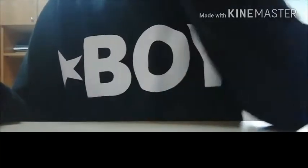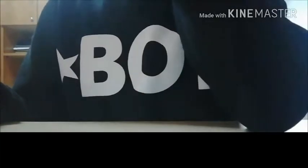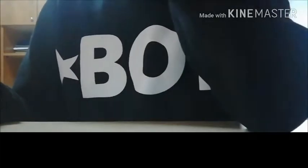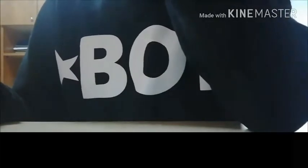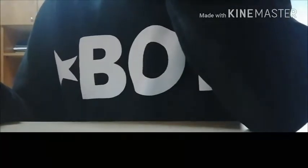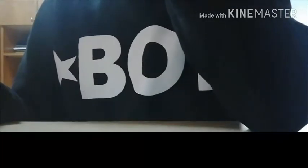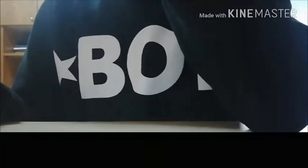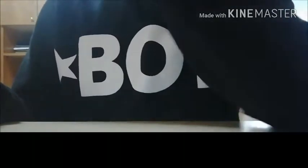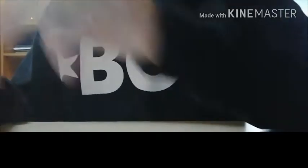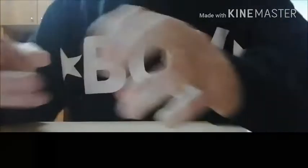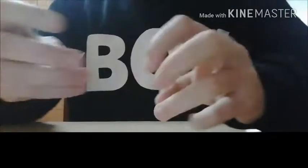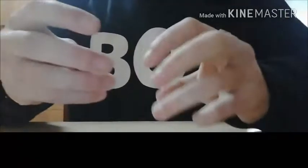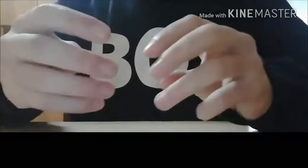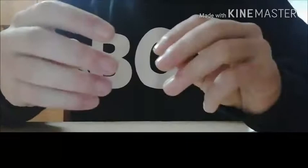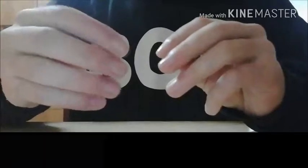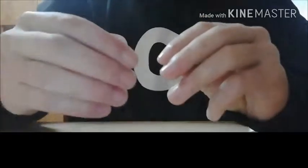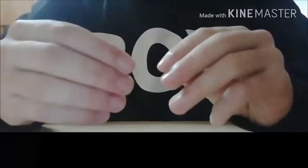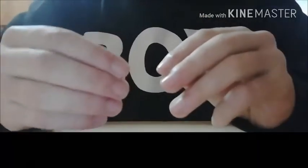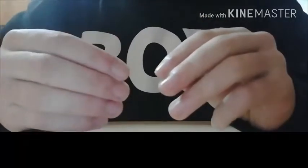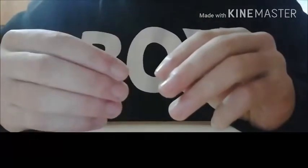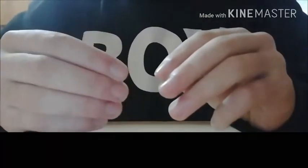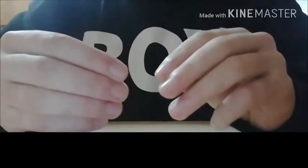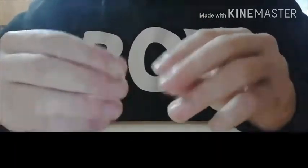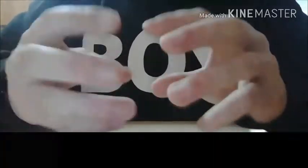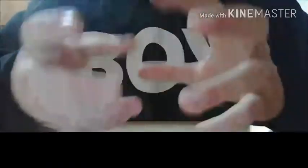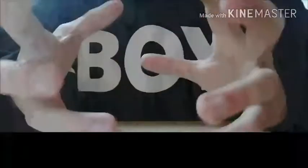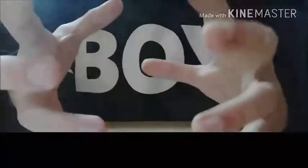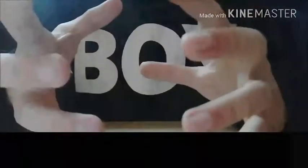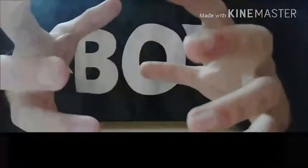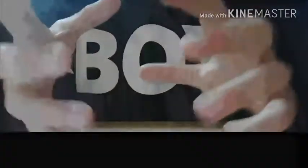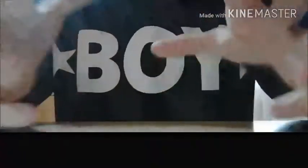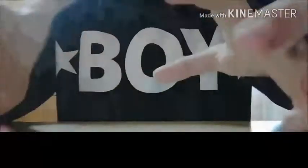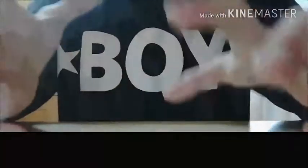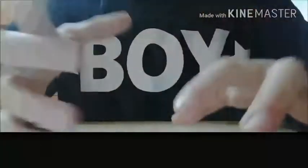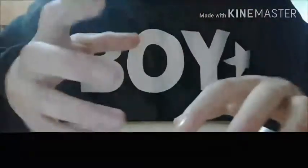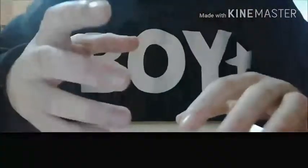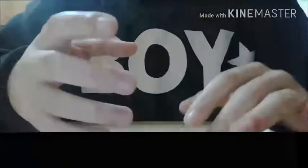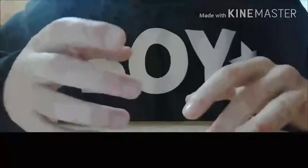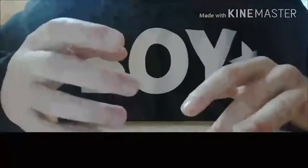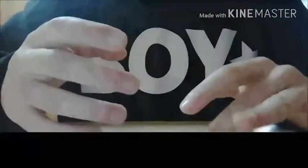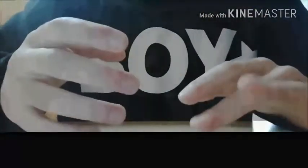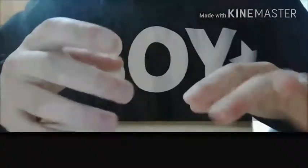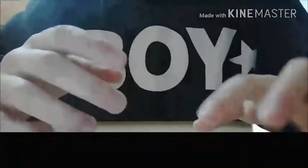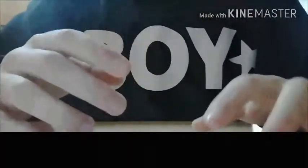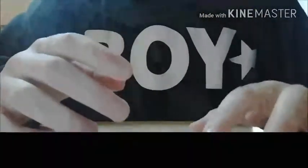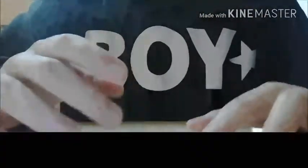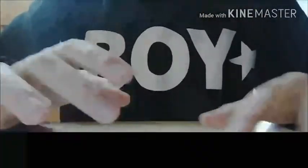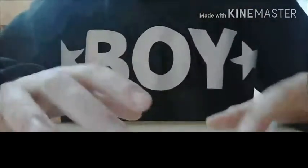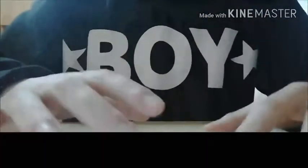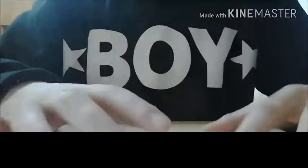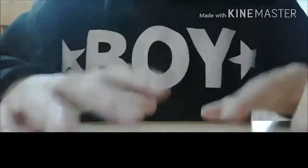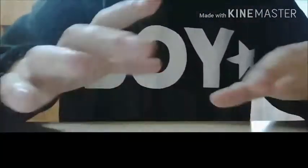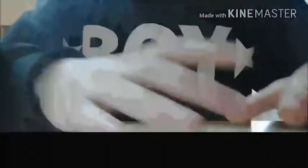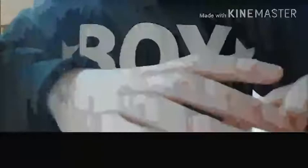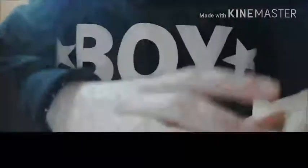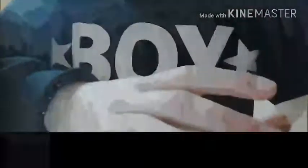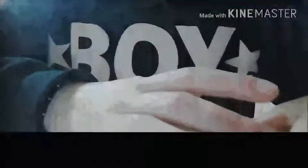lo papa non parlo palpabile ovvero che se parli di conflitto